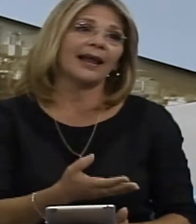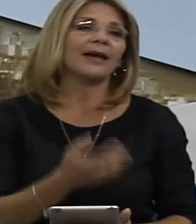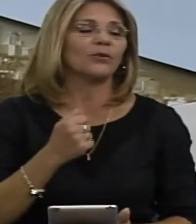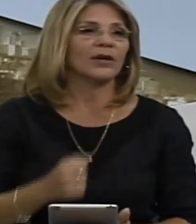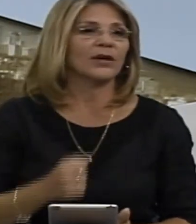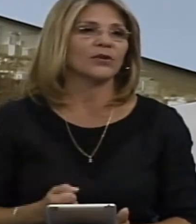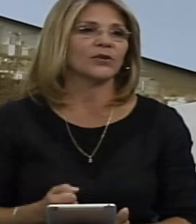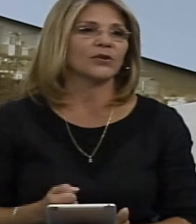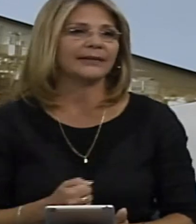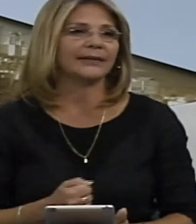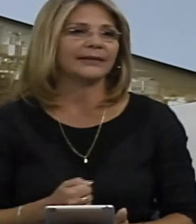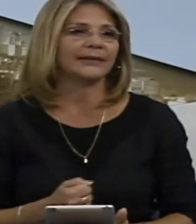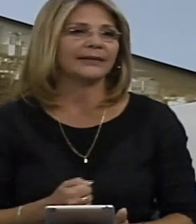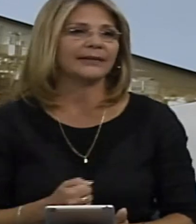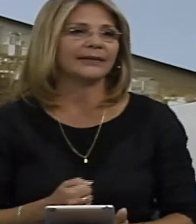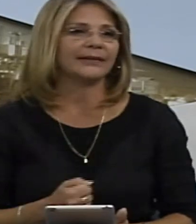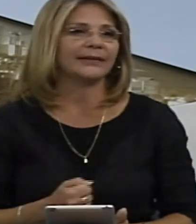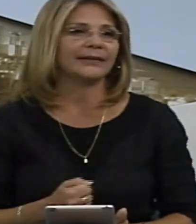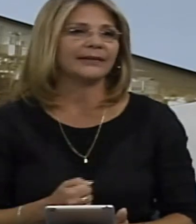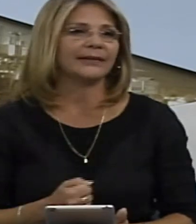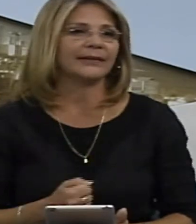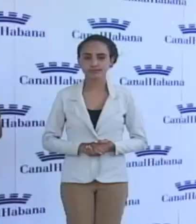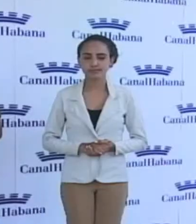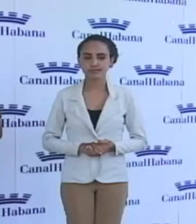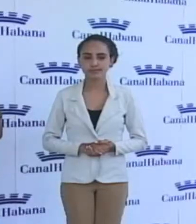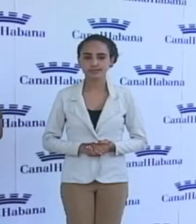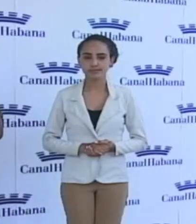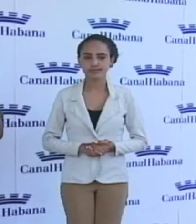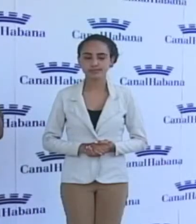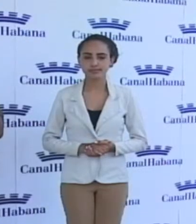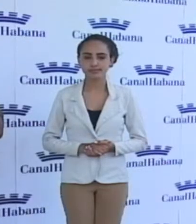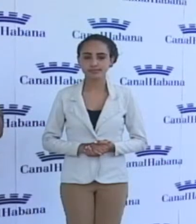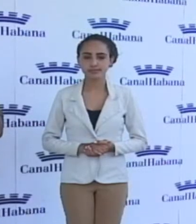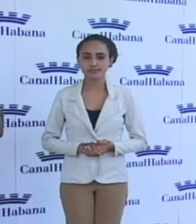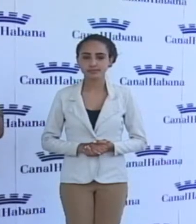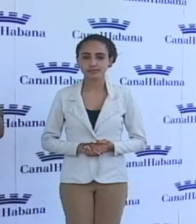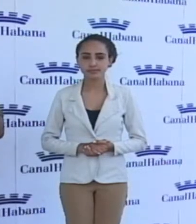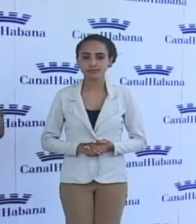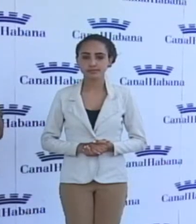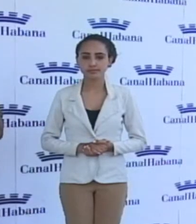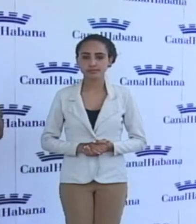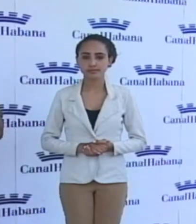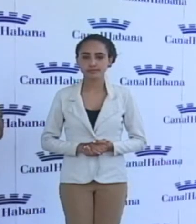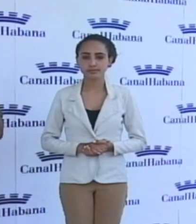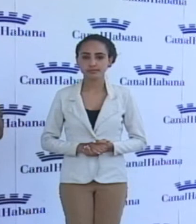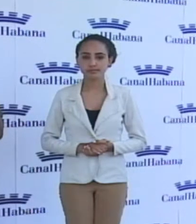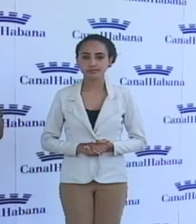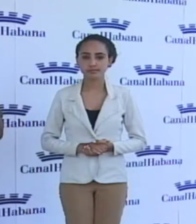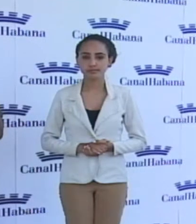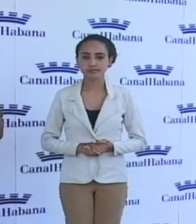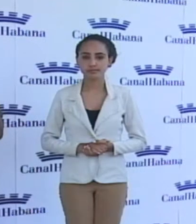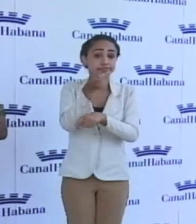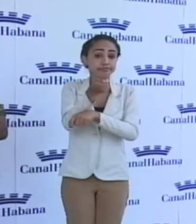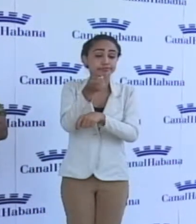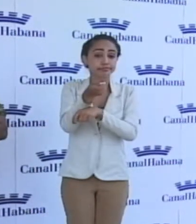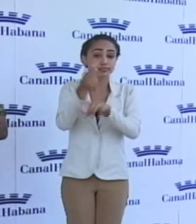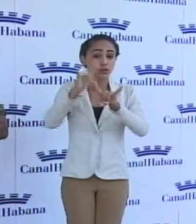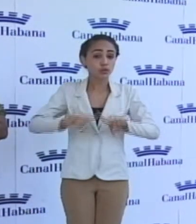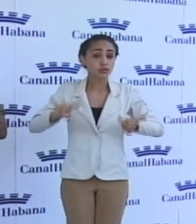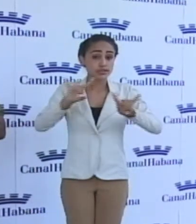la educación a distancia? Bueno, con relación a la formación de ciclo corto, en la carrera de interpretación de